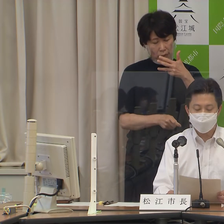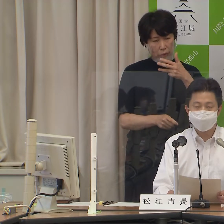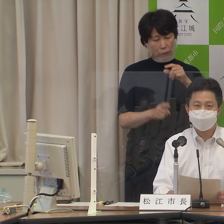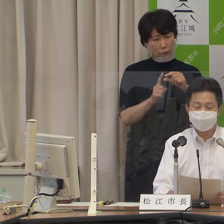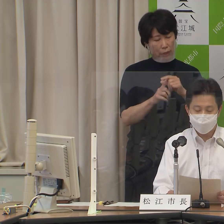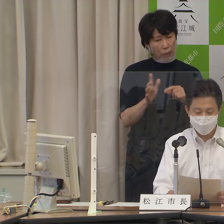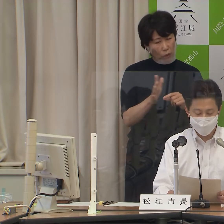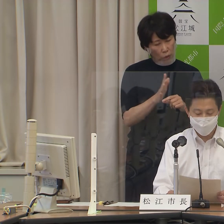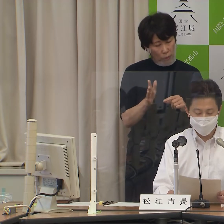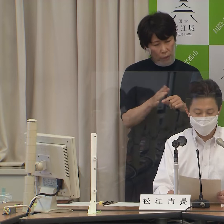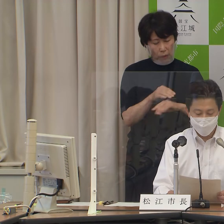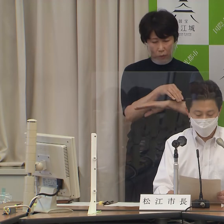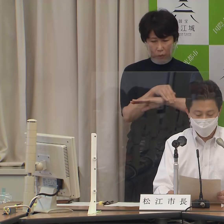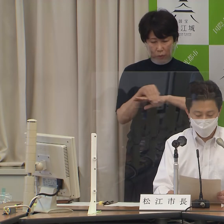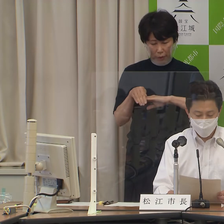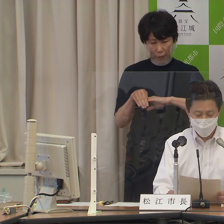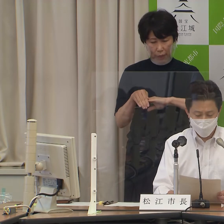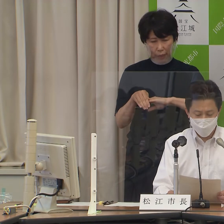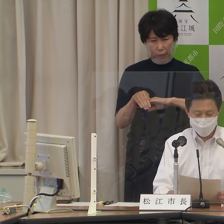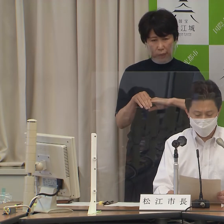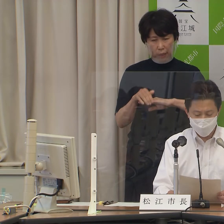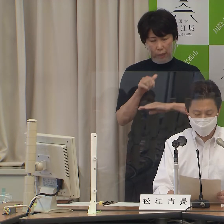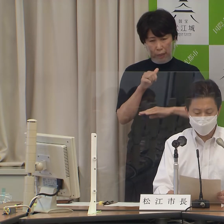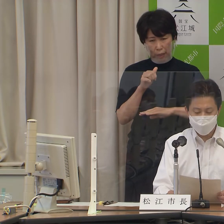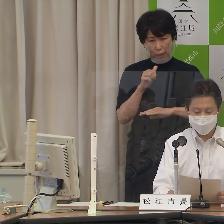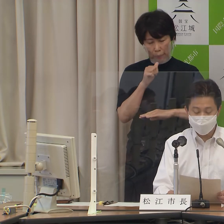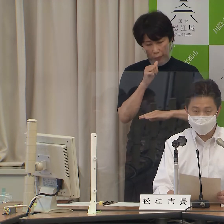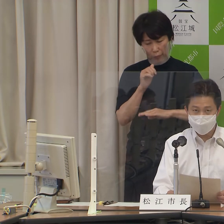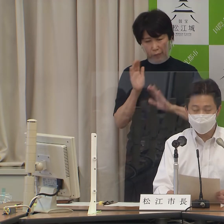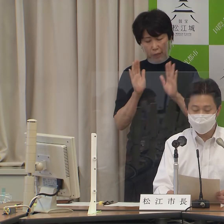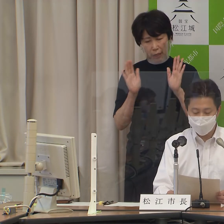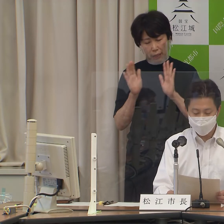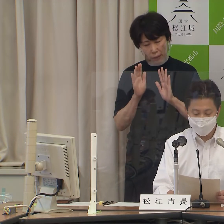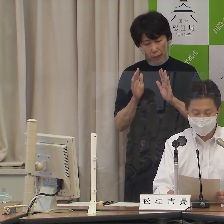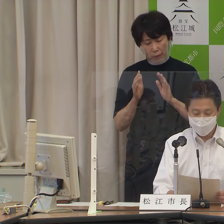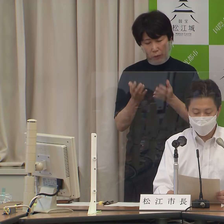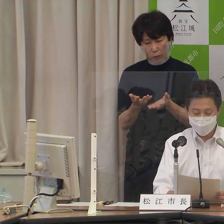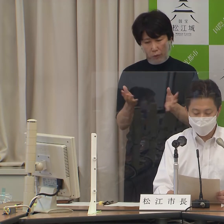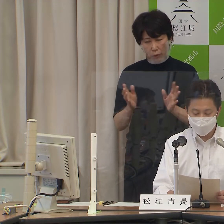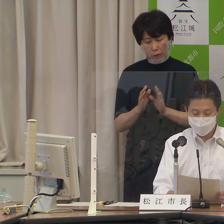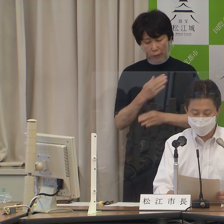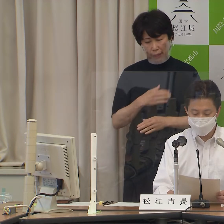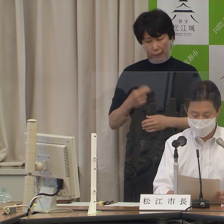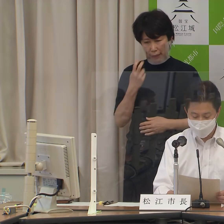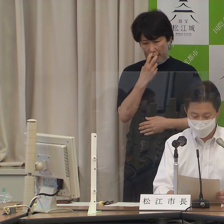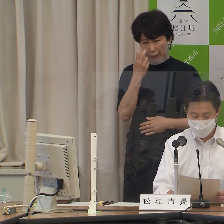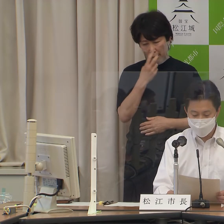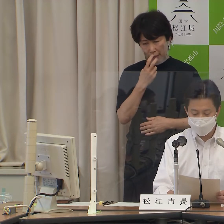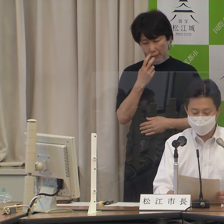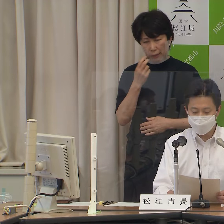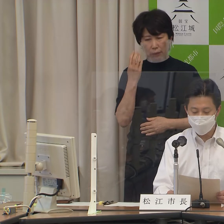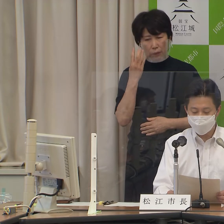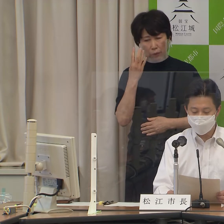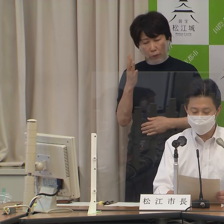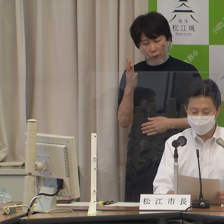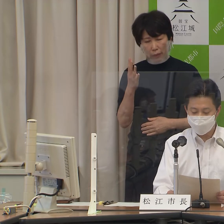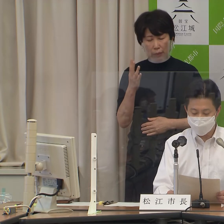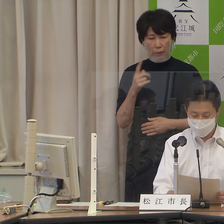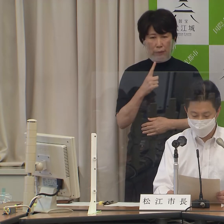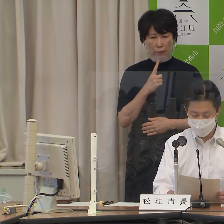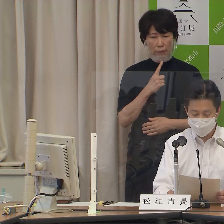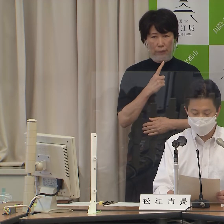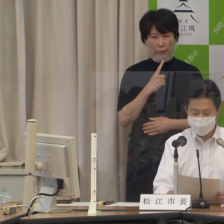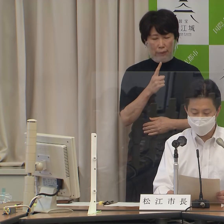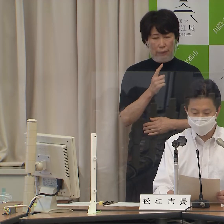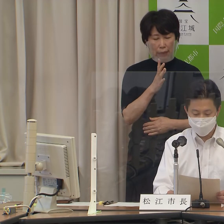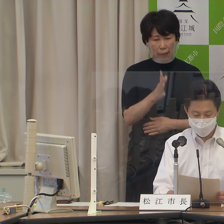間に予定していた乳幼児の集団検診、つまり4ヶ月児検診、1歳6ヶ月児検